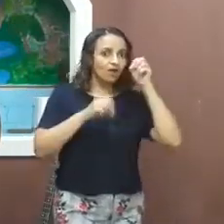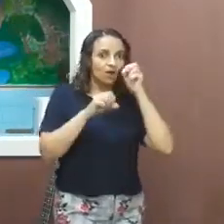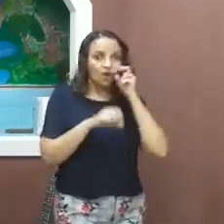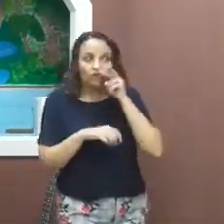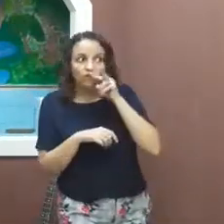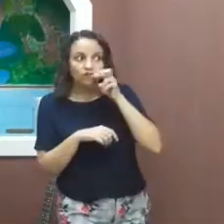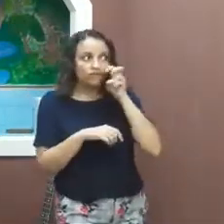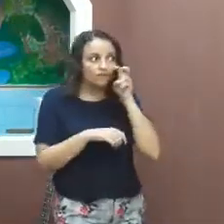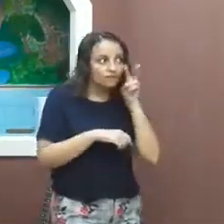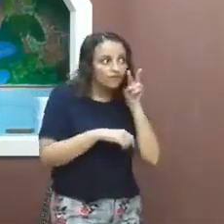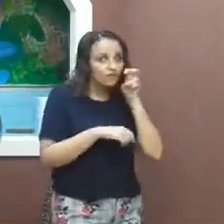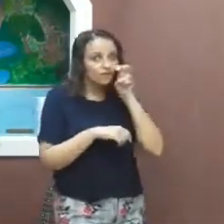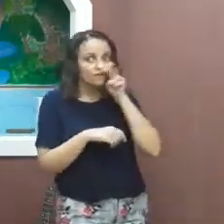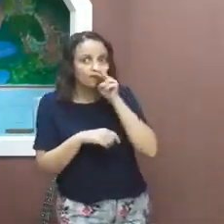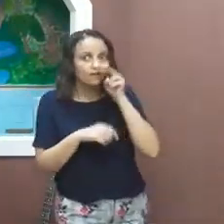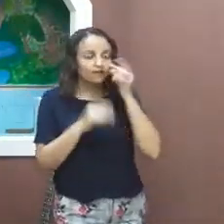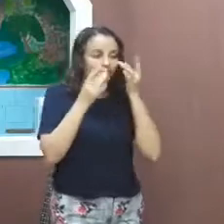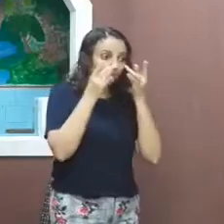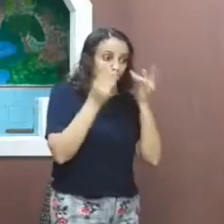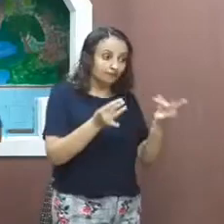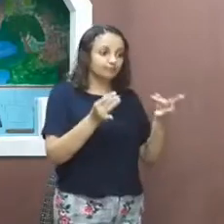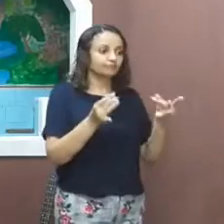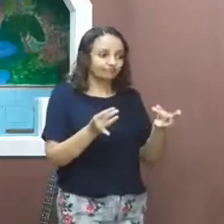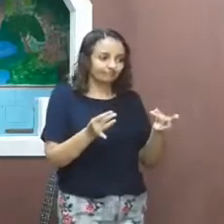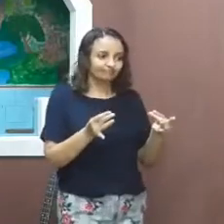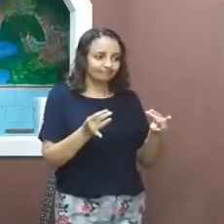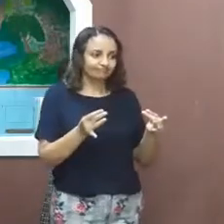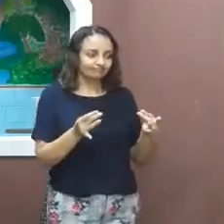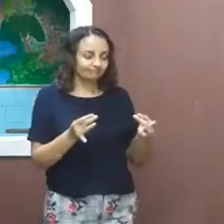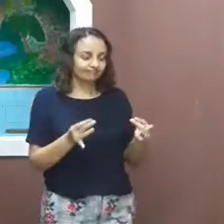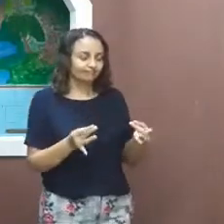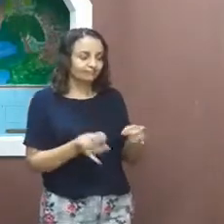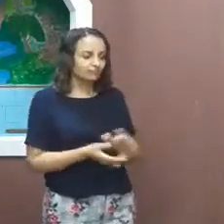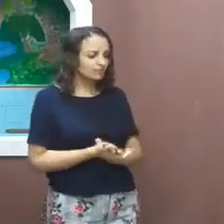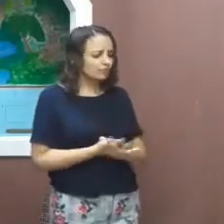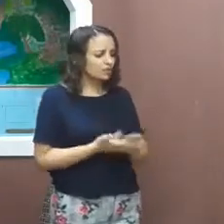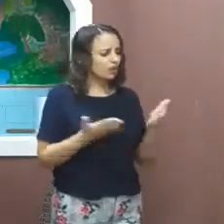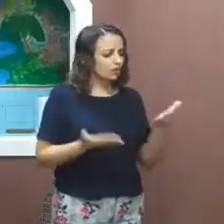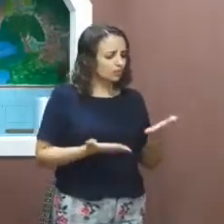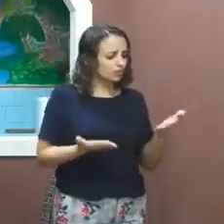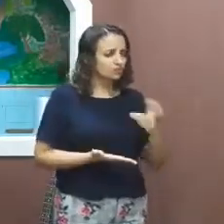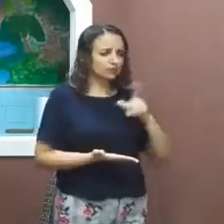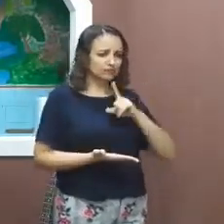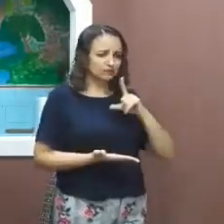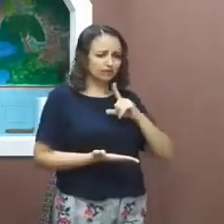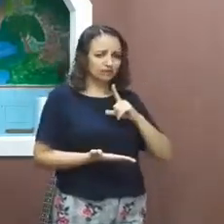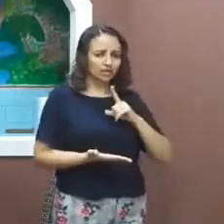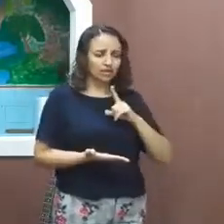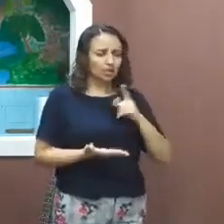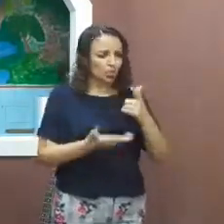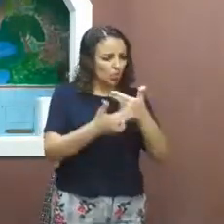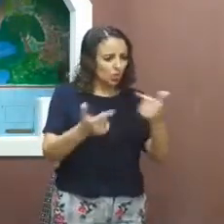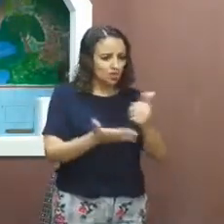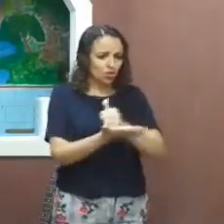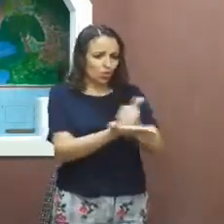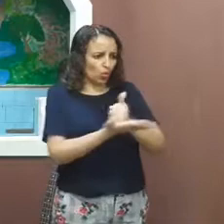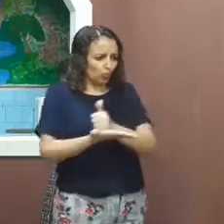Para a gente tomar cuidado com o que a gente está olhando. E meus irmãos, hoje nós temos um negócio que está comandando a nossa vida,